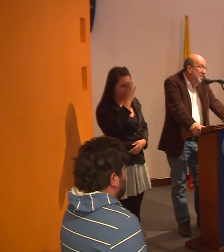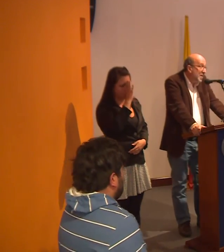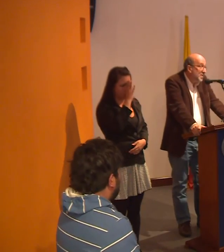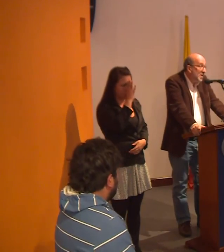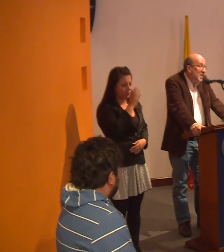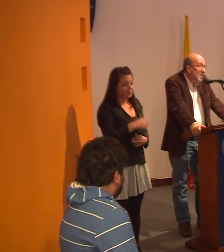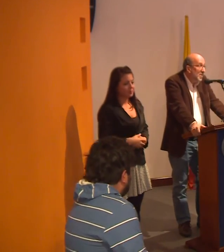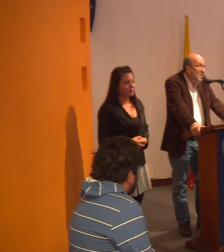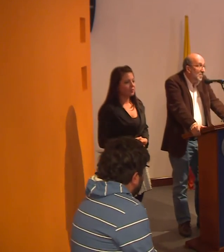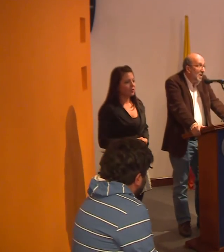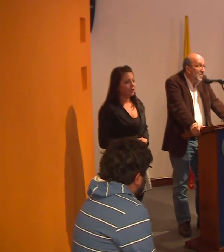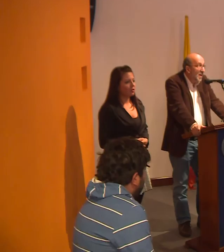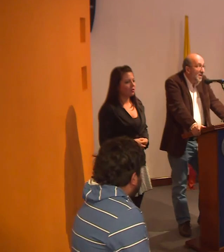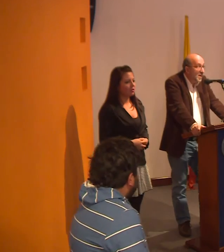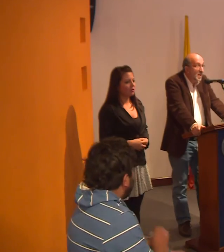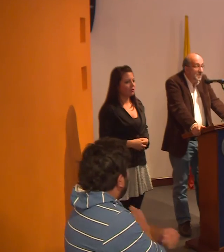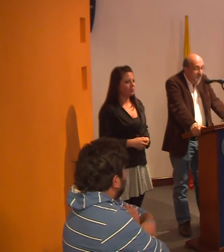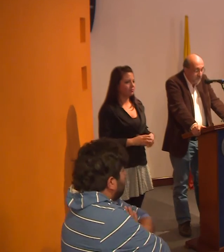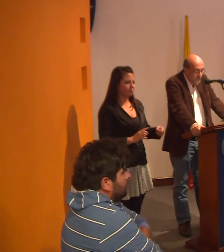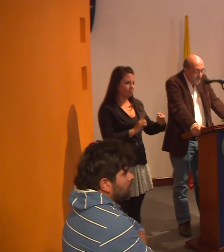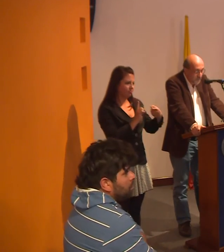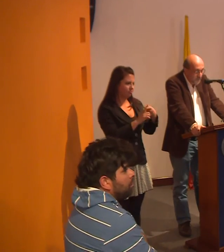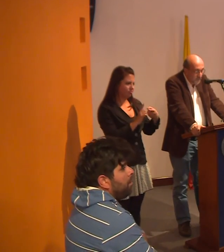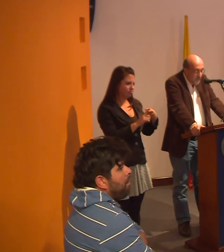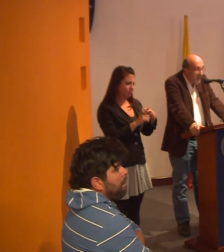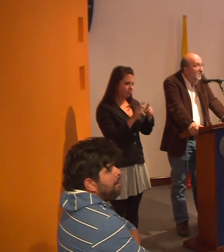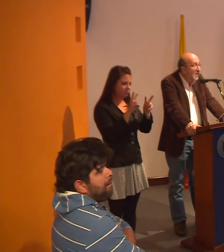El primero tiene que ver con Bar María.